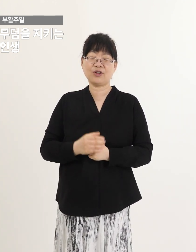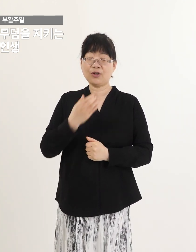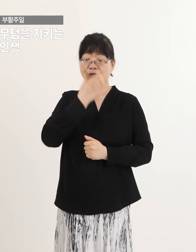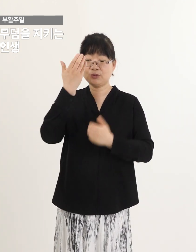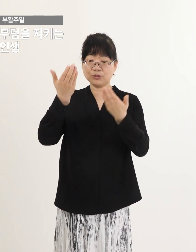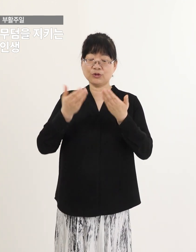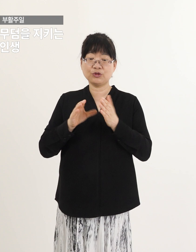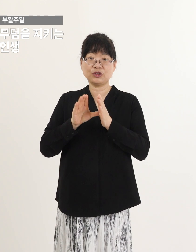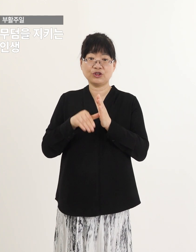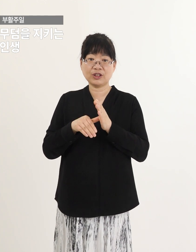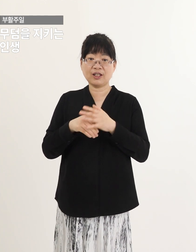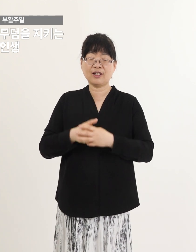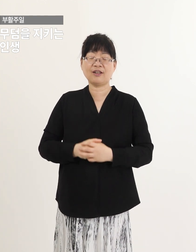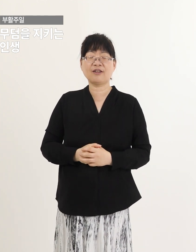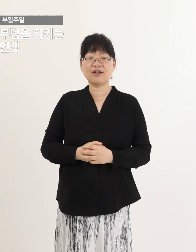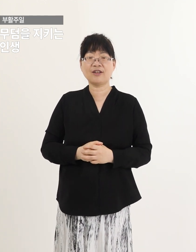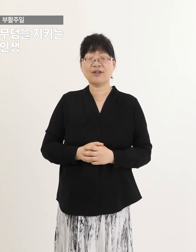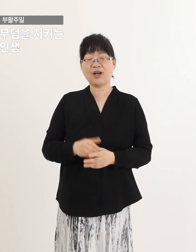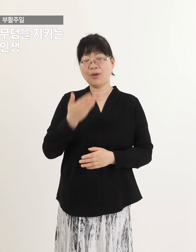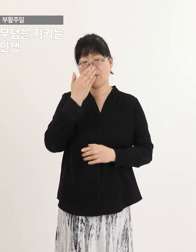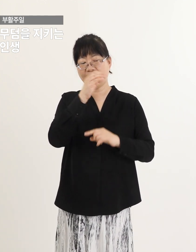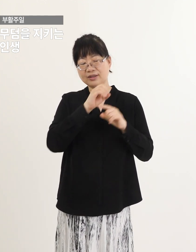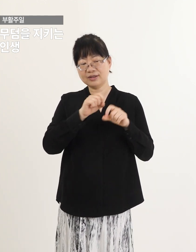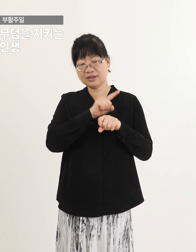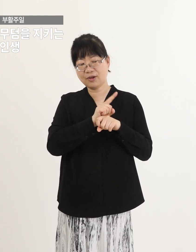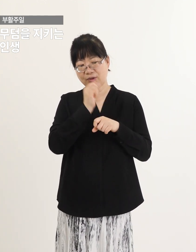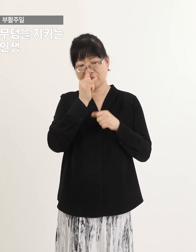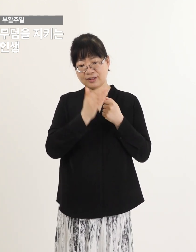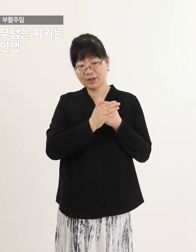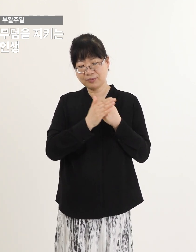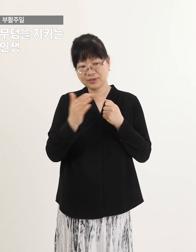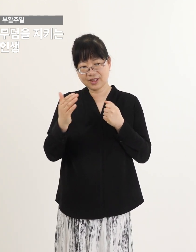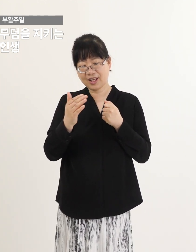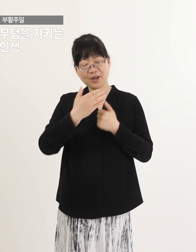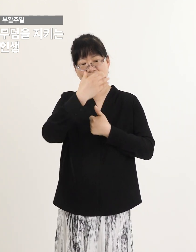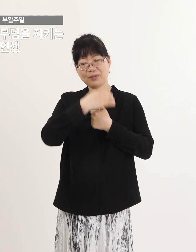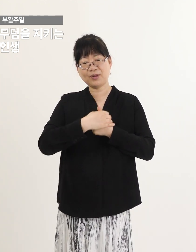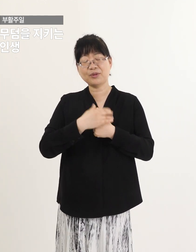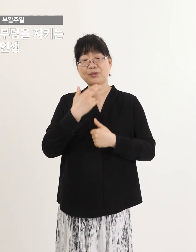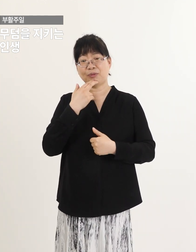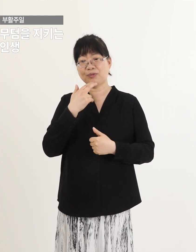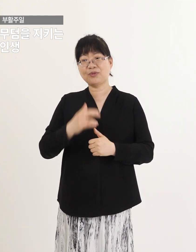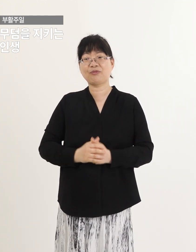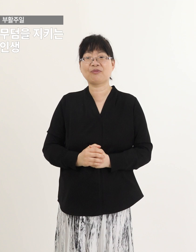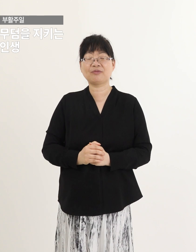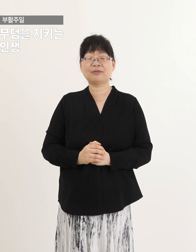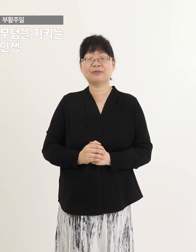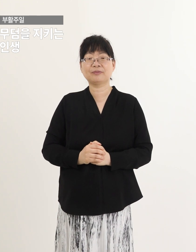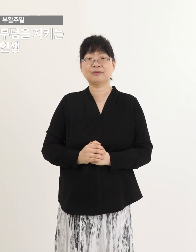꿈을 주실 때는 여지나 가능성이 있어서 꿈을 맡기지 않아요.